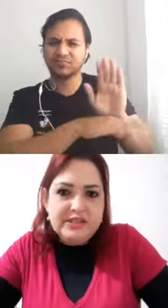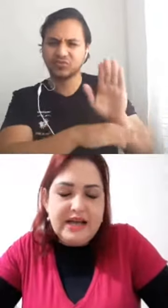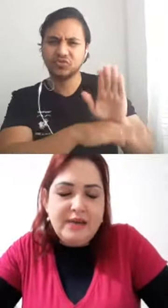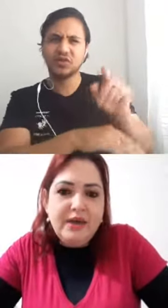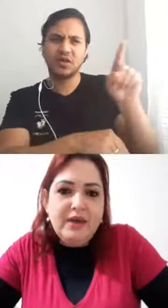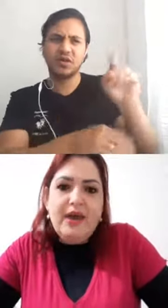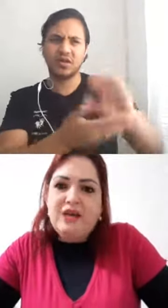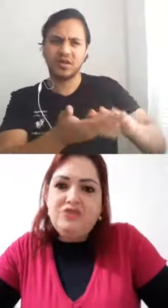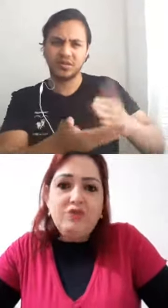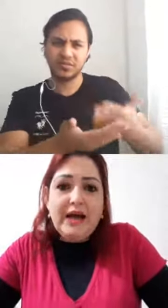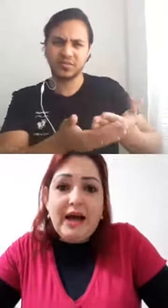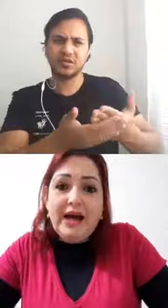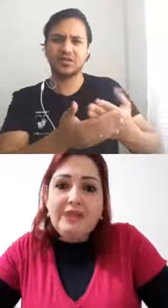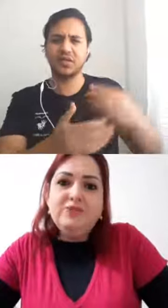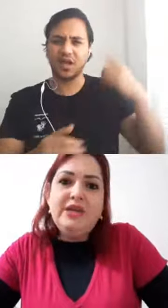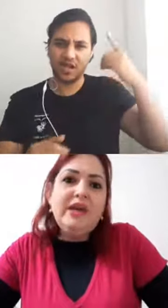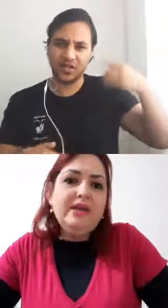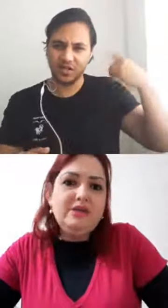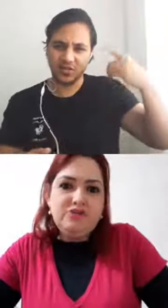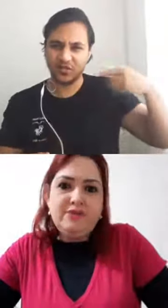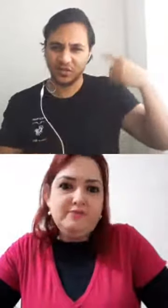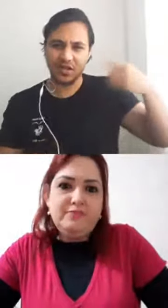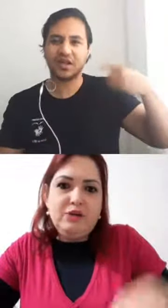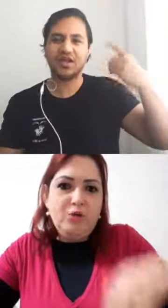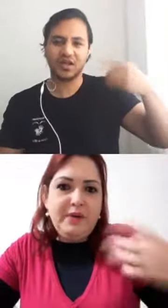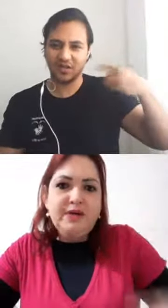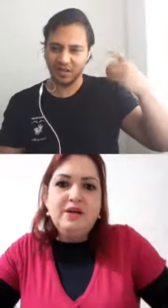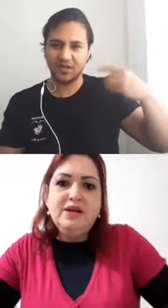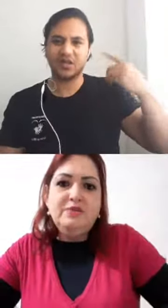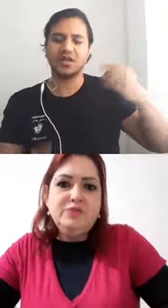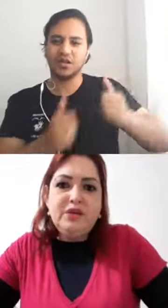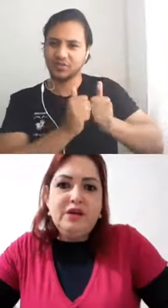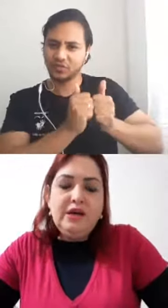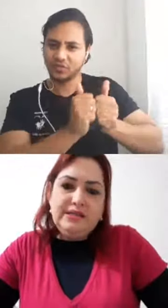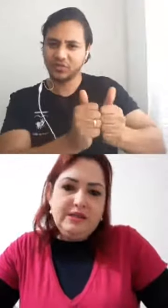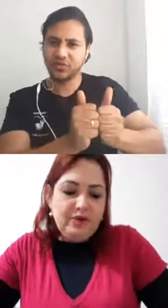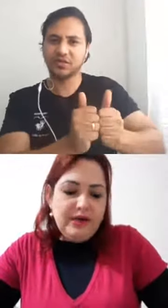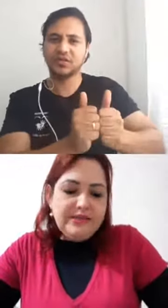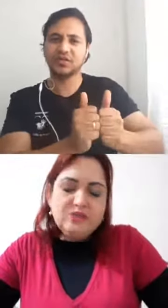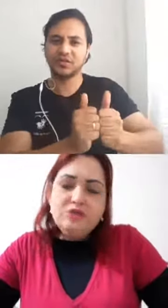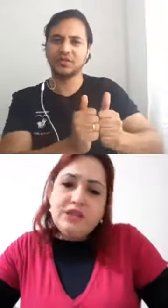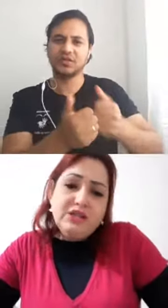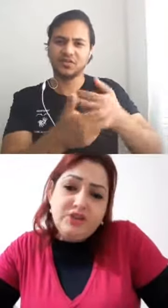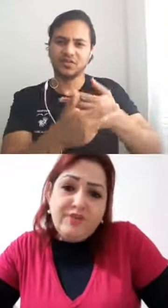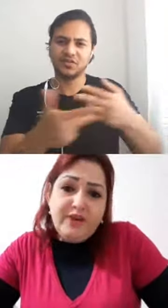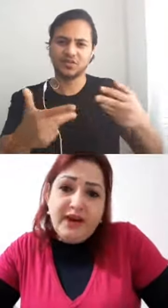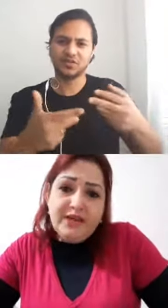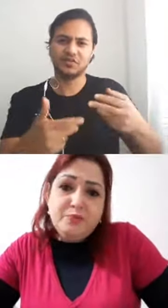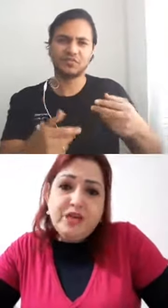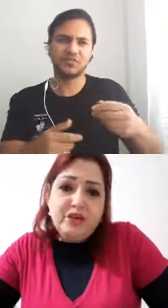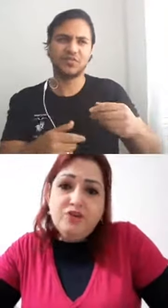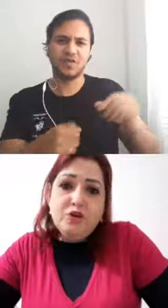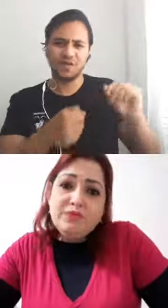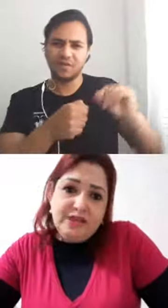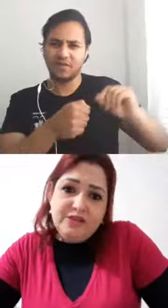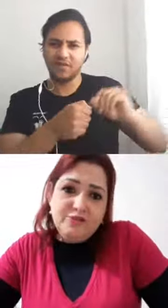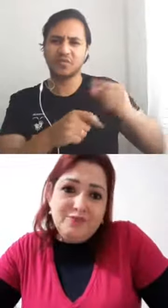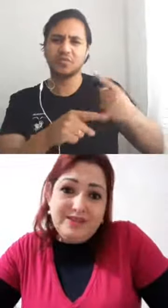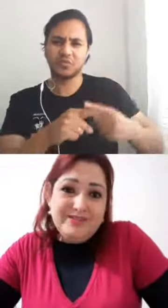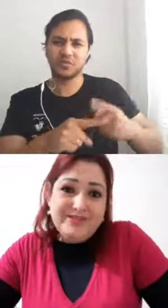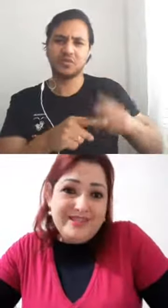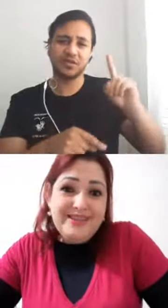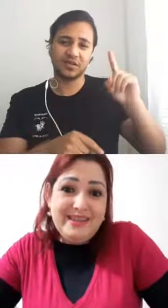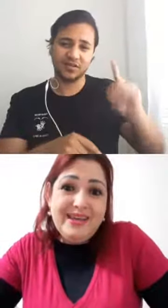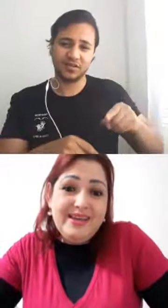coisas, sabe? Advogado, né? Que já acompanhamos. Então, essas coisas a gente faz porque nós somos seres